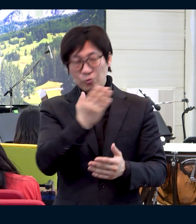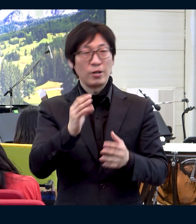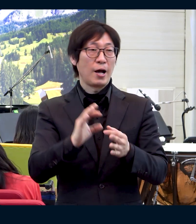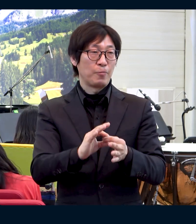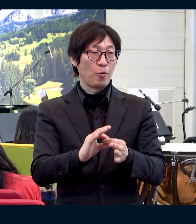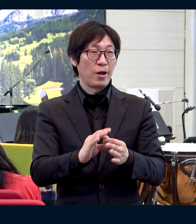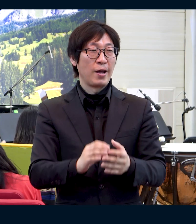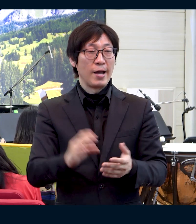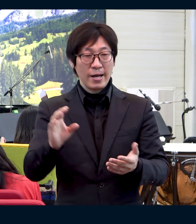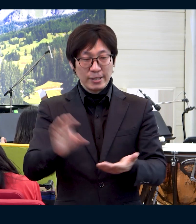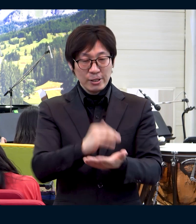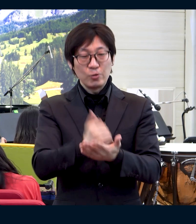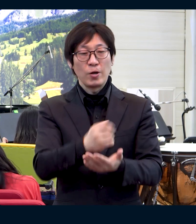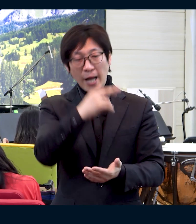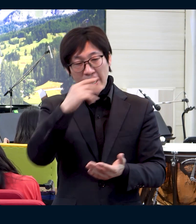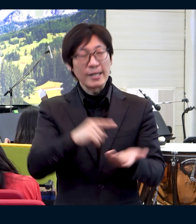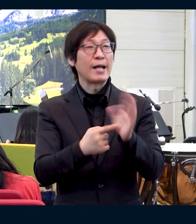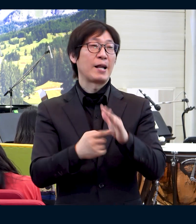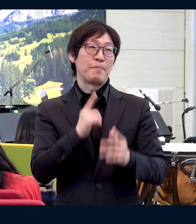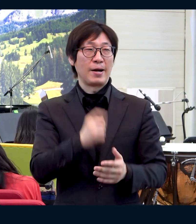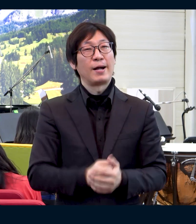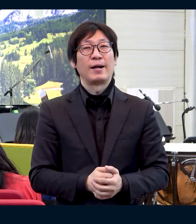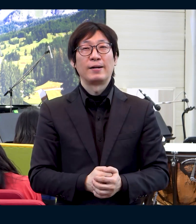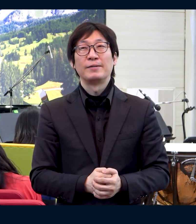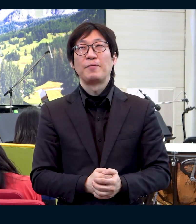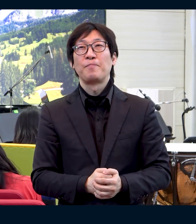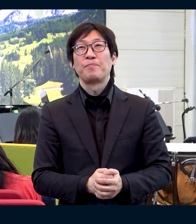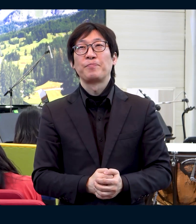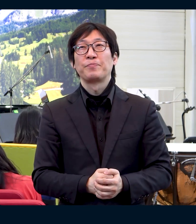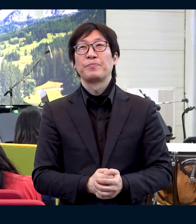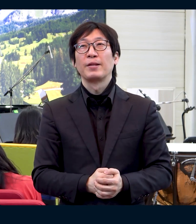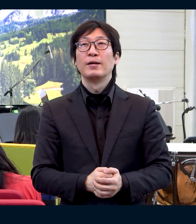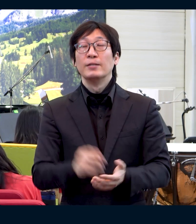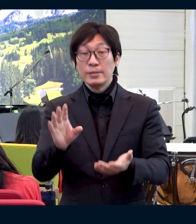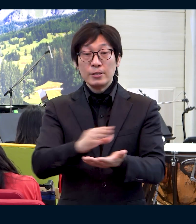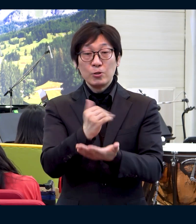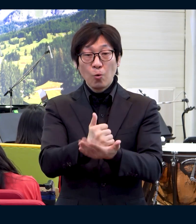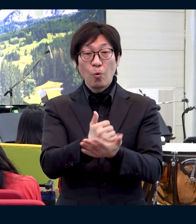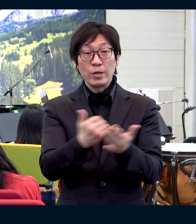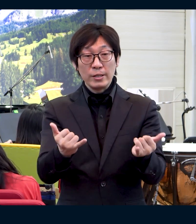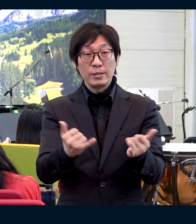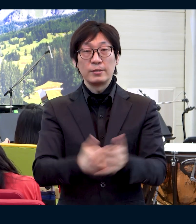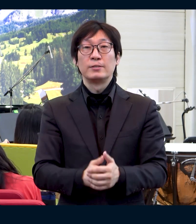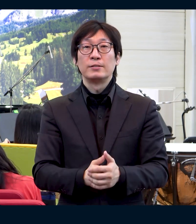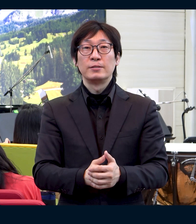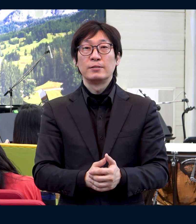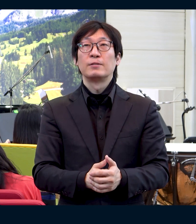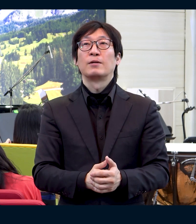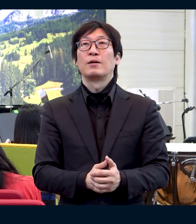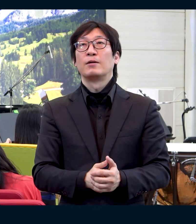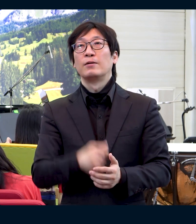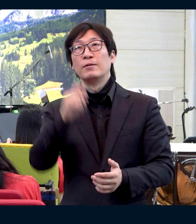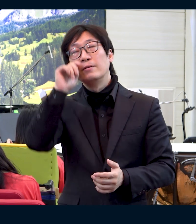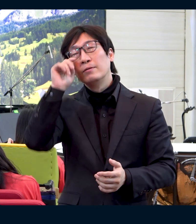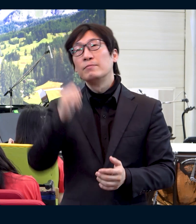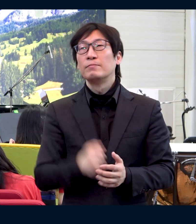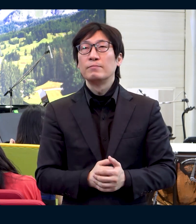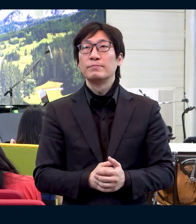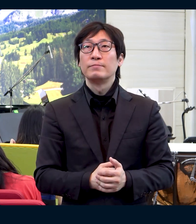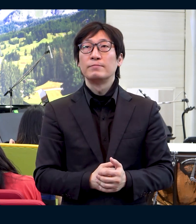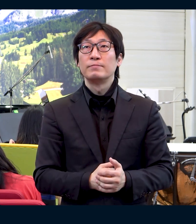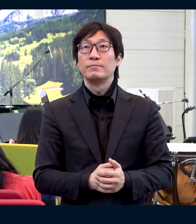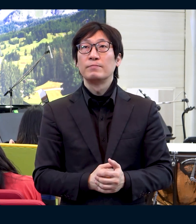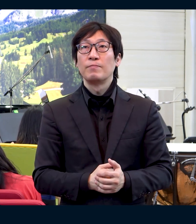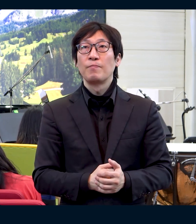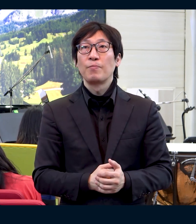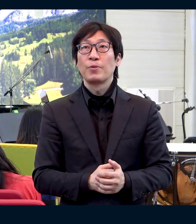될 것입니다. 이렇게 우리 그리스도인들은 방탕하고 혼탁한 생활 속에서 그리스도 안에서 증거하고 고백할 수 있어야